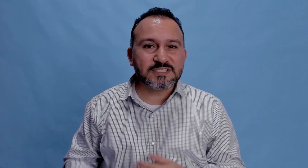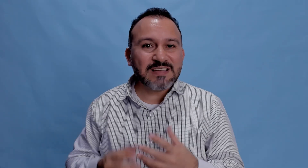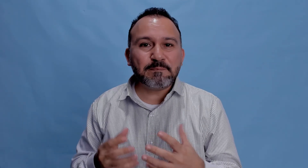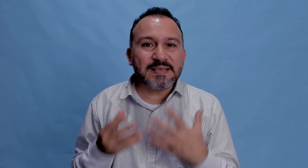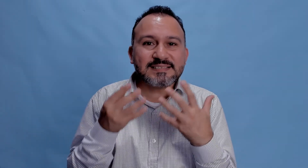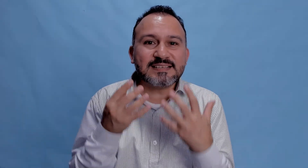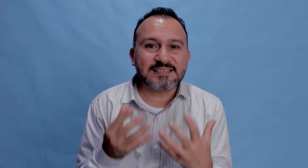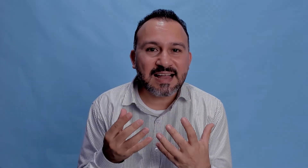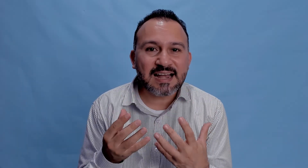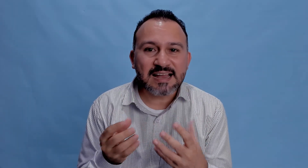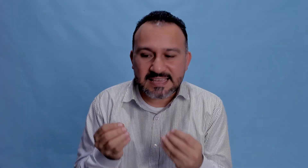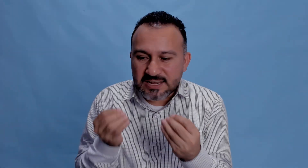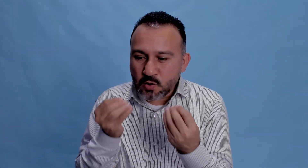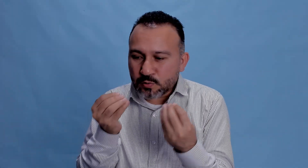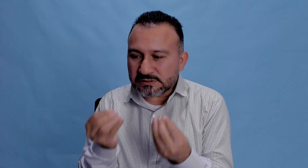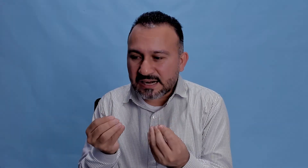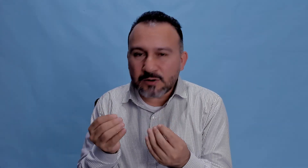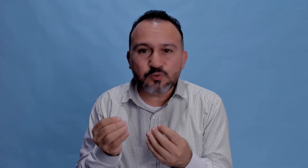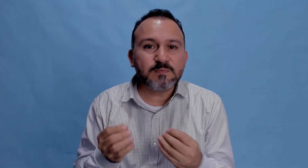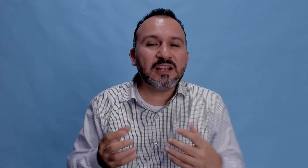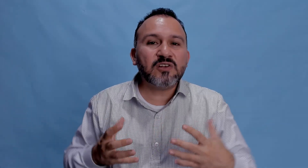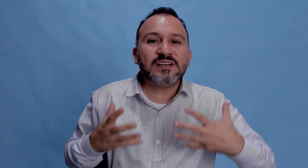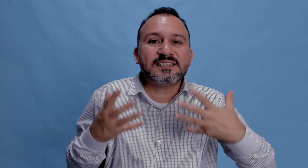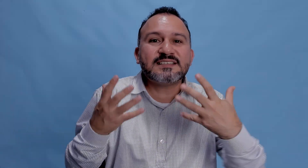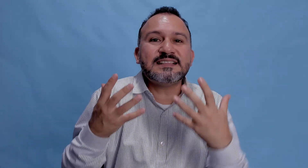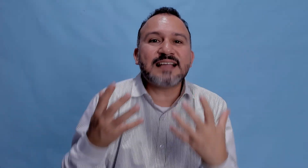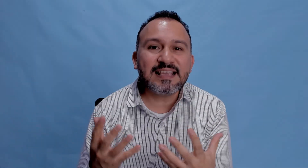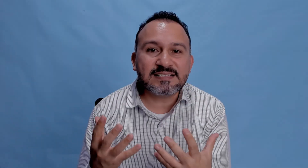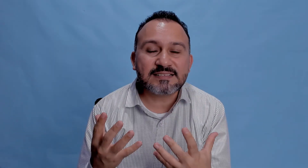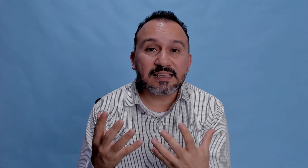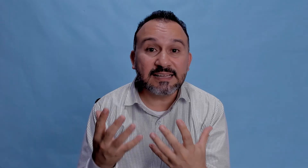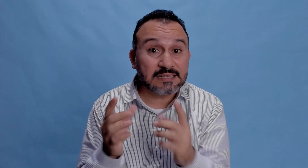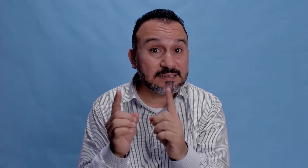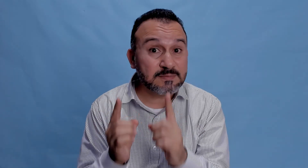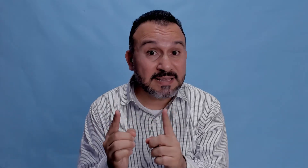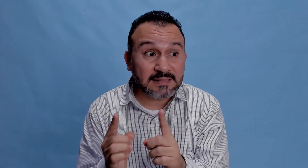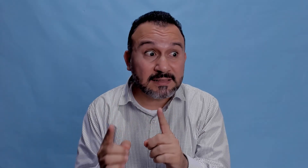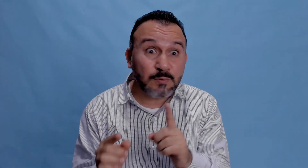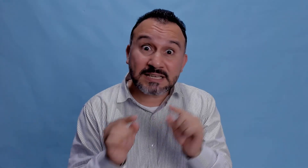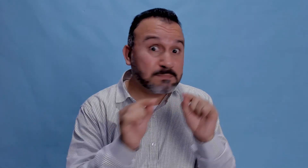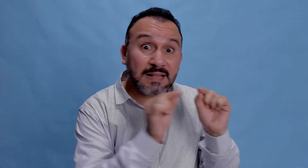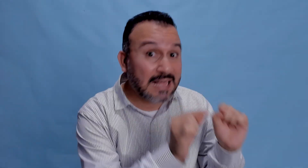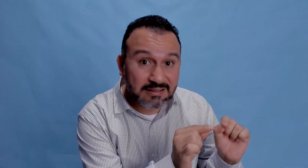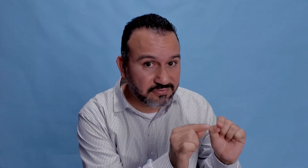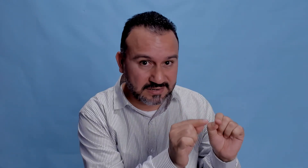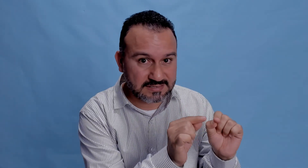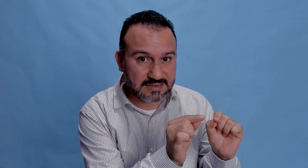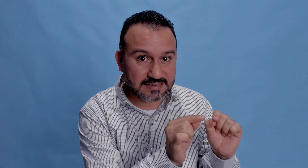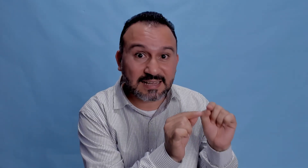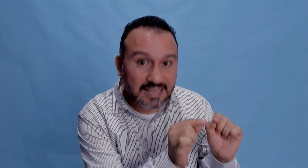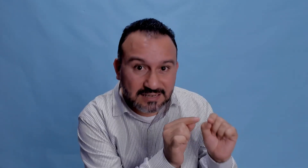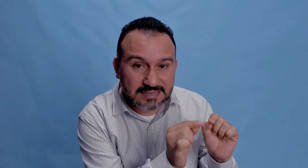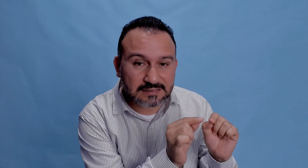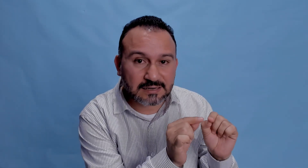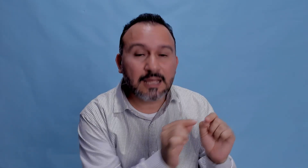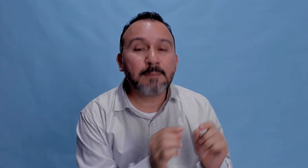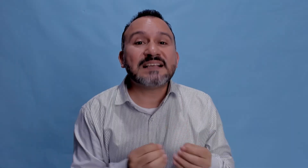vai pesquisar e encontrar os melhores sinais que transmitem não as palavras daquela letra, mas